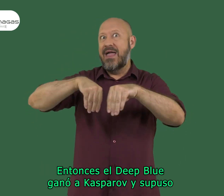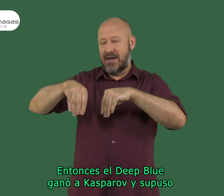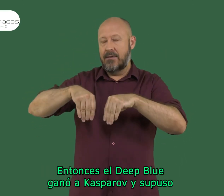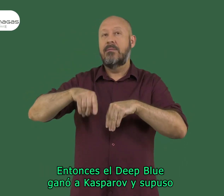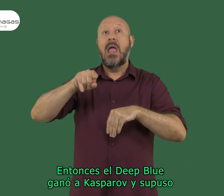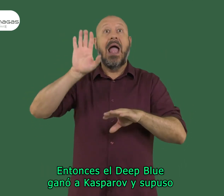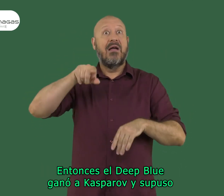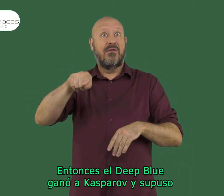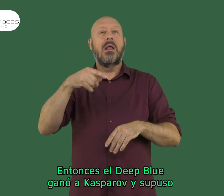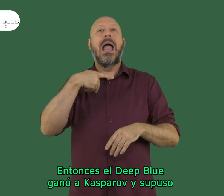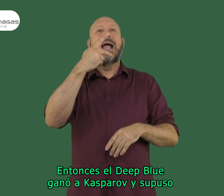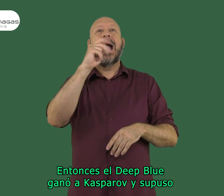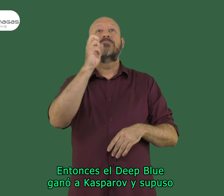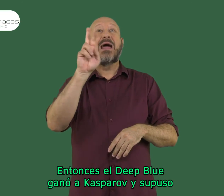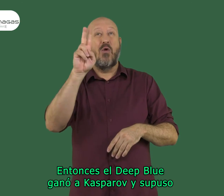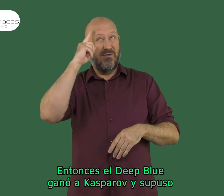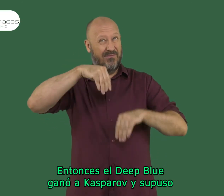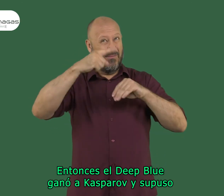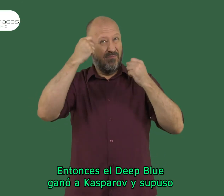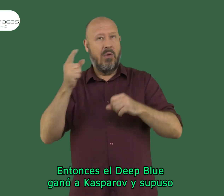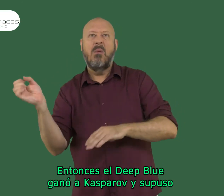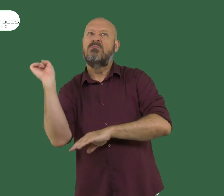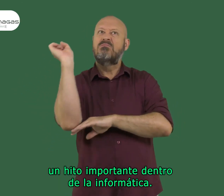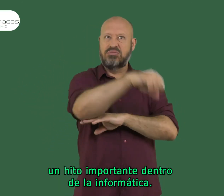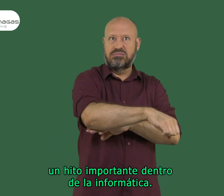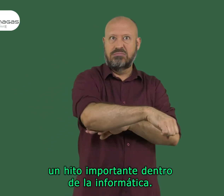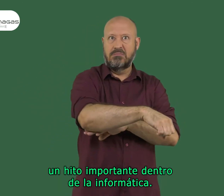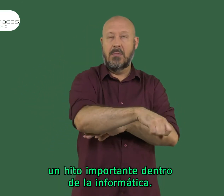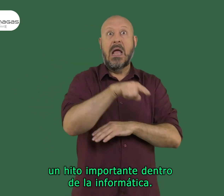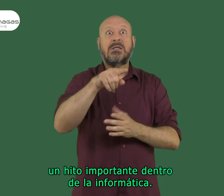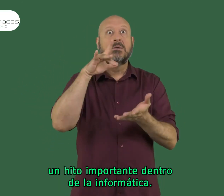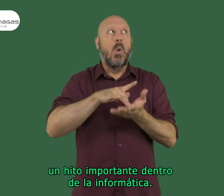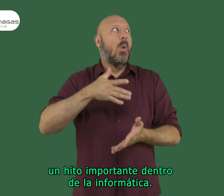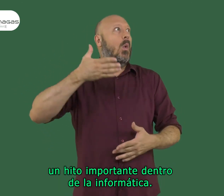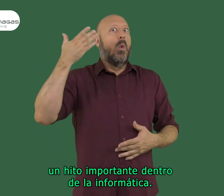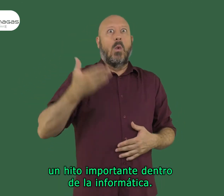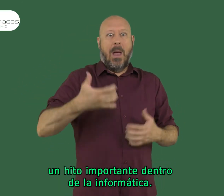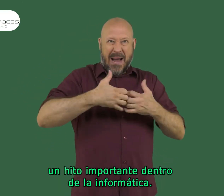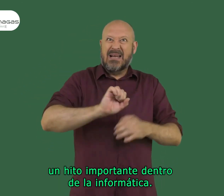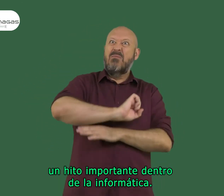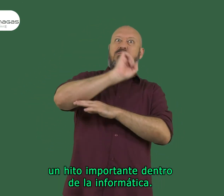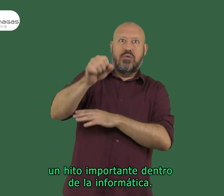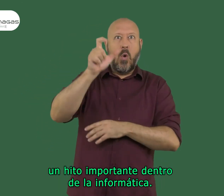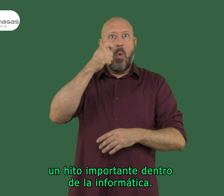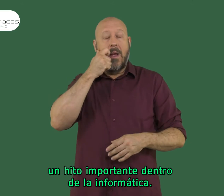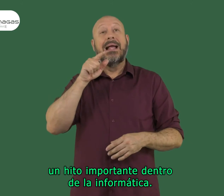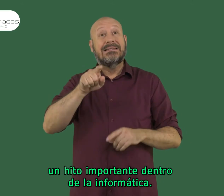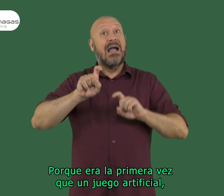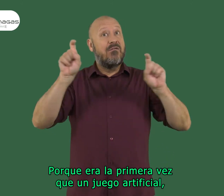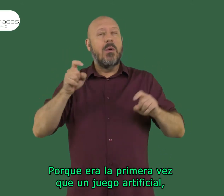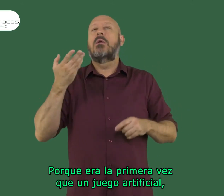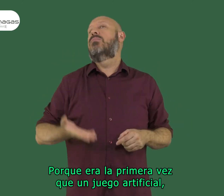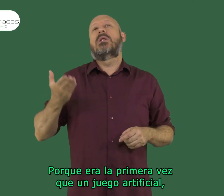Deep Blue ganó a Kasparov y eso supuso un hito importante dentro de la